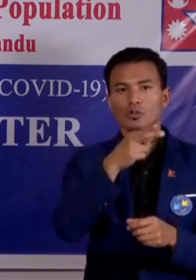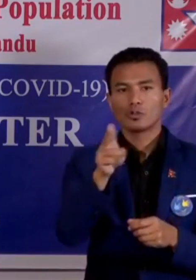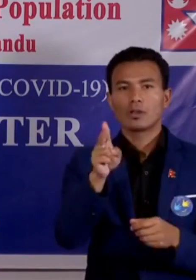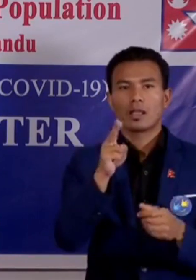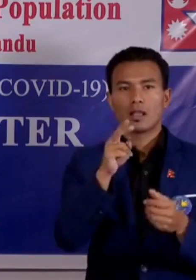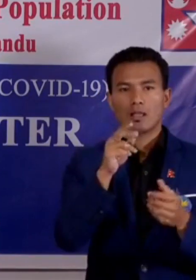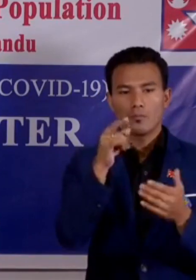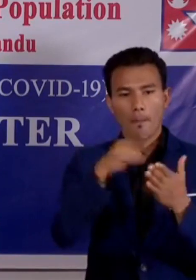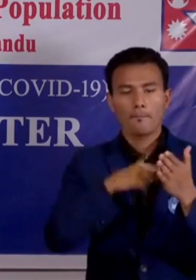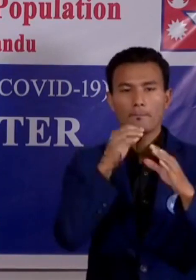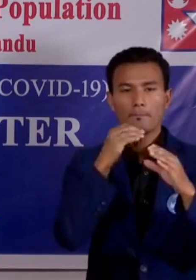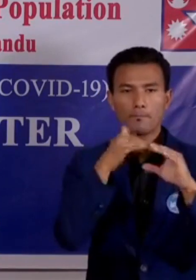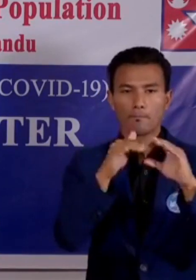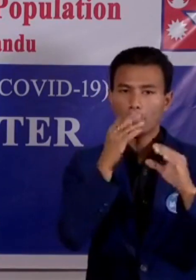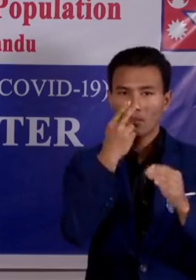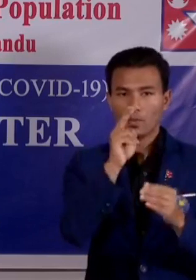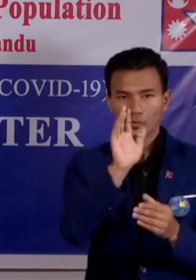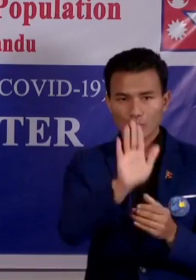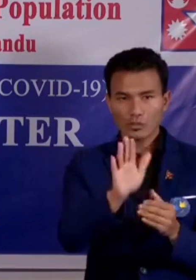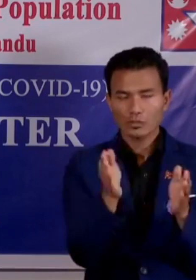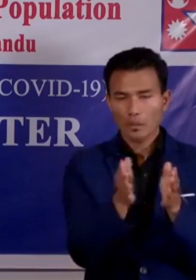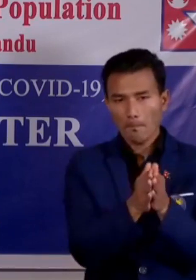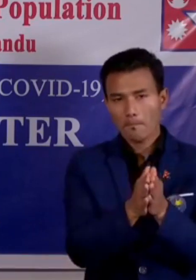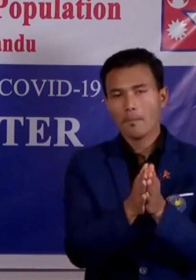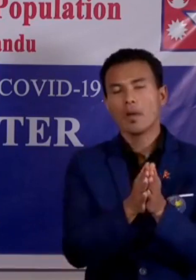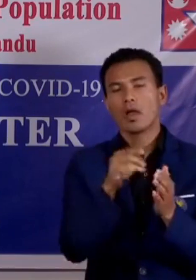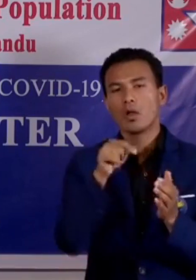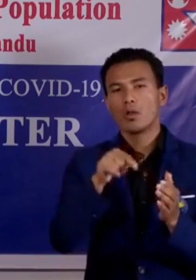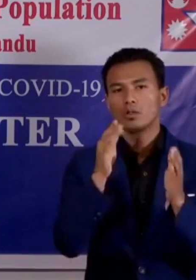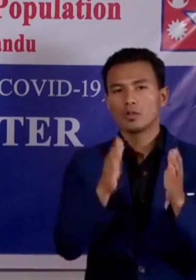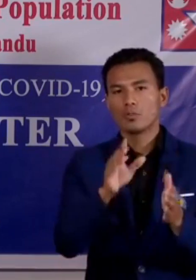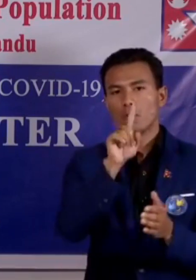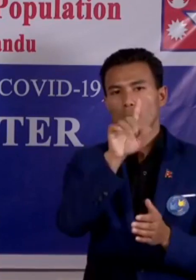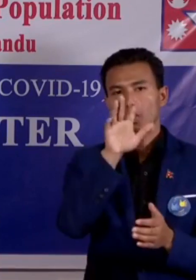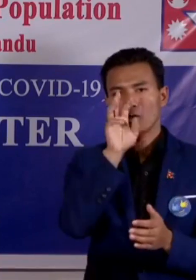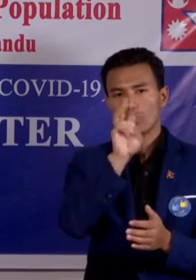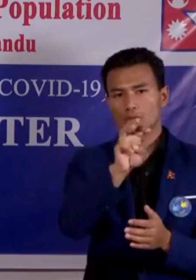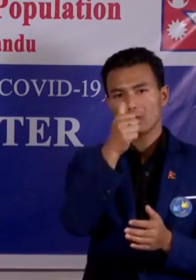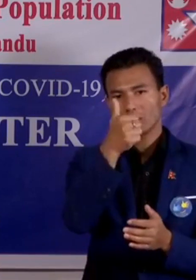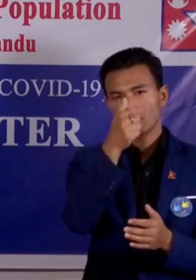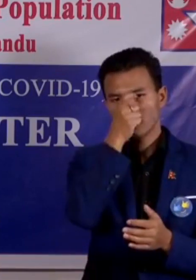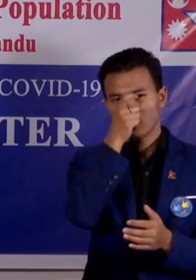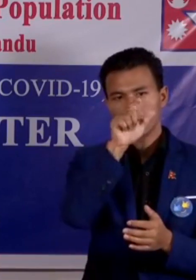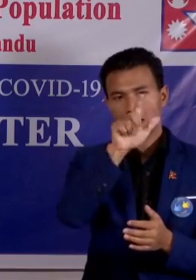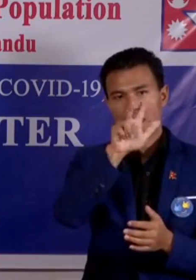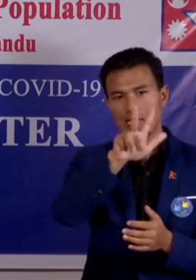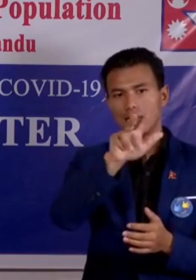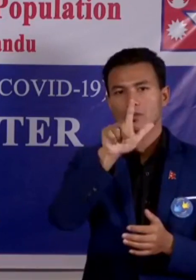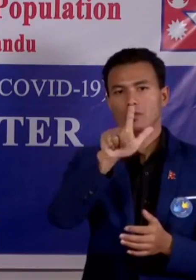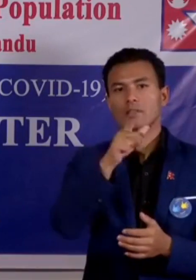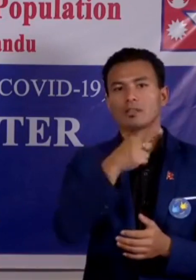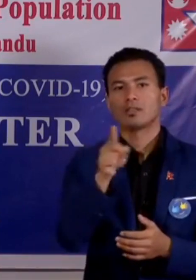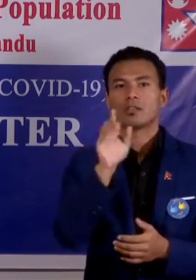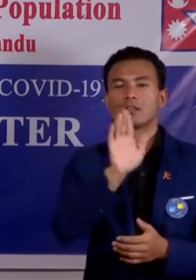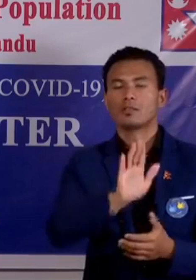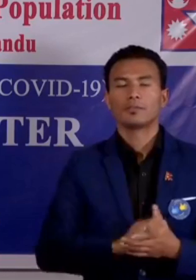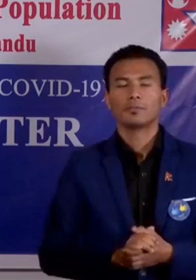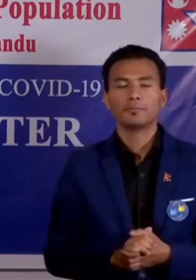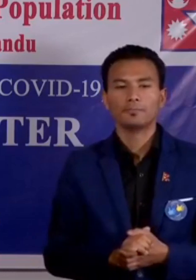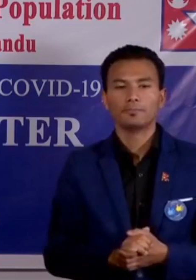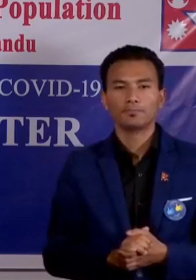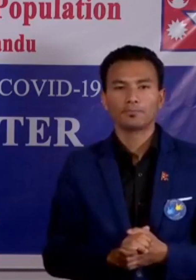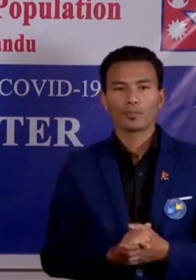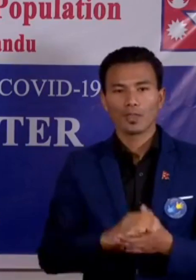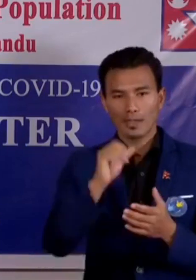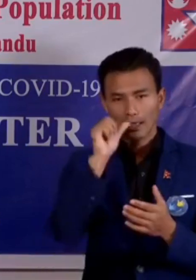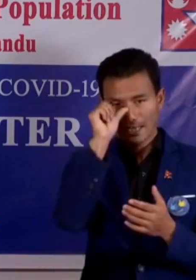भएको छ। यसरी कुल इन्ट्री गराउनेको सङ्ख्या अहिले 15687 पुगेको छ। त्यसै गरी